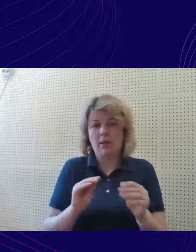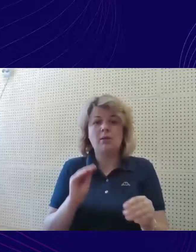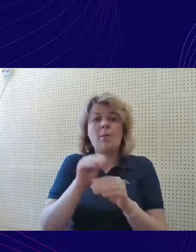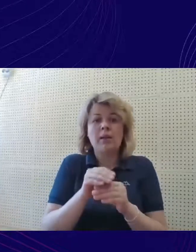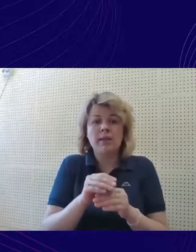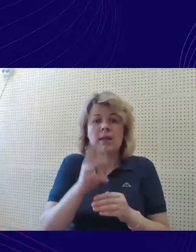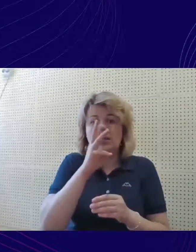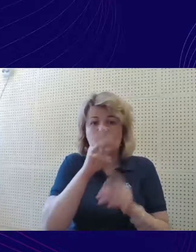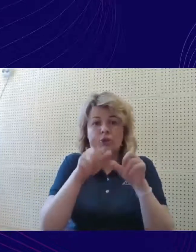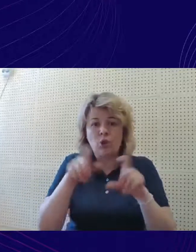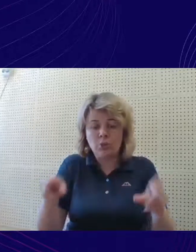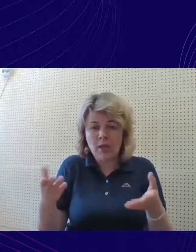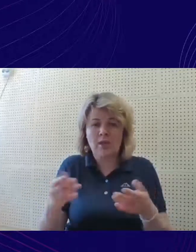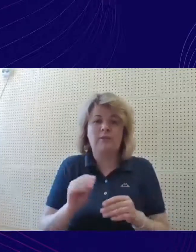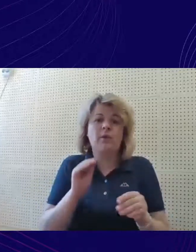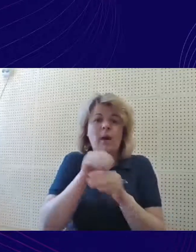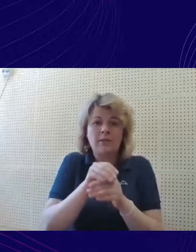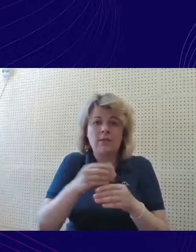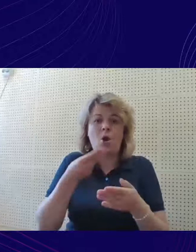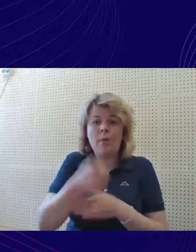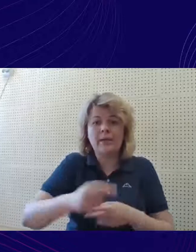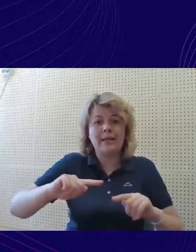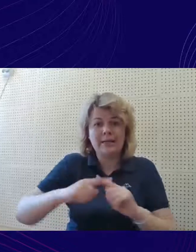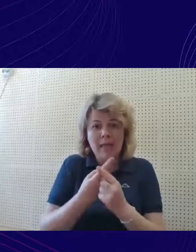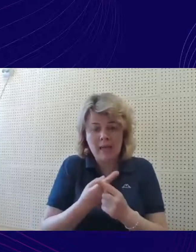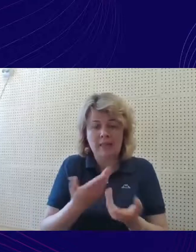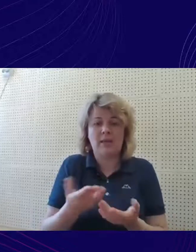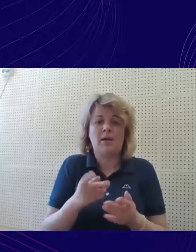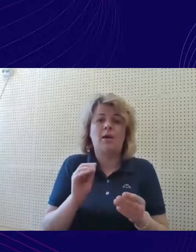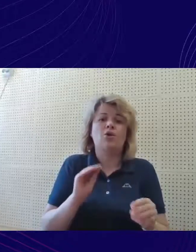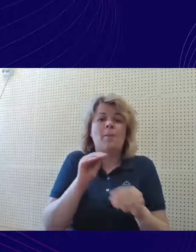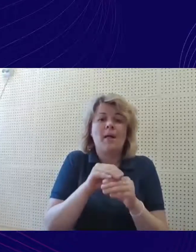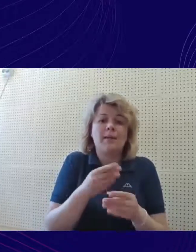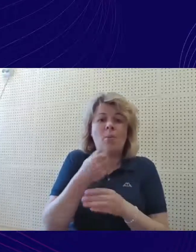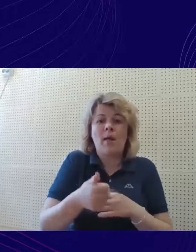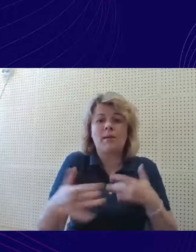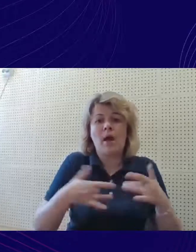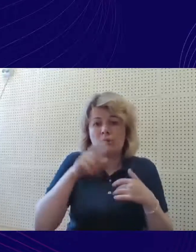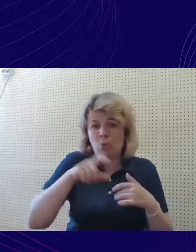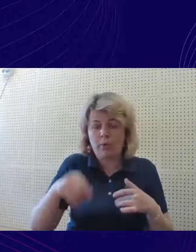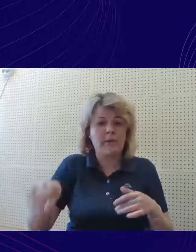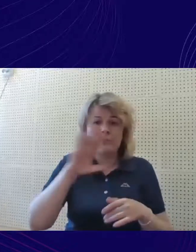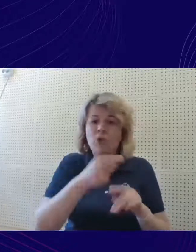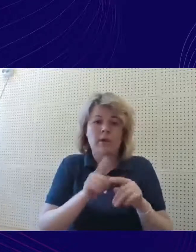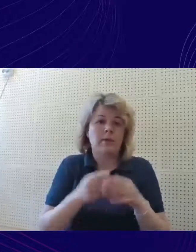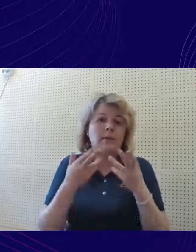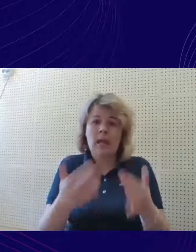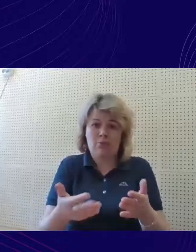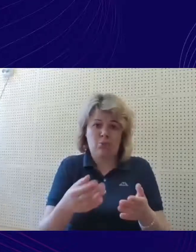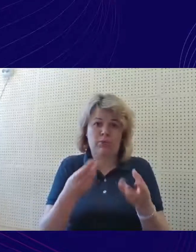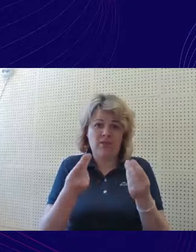оплата техники, дополнительная оплата актерам. Все это требует затрат, и их нет источника.